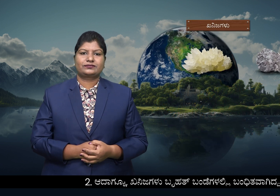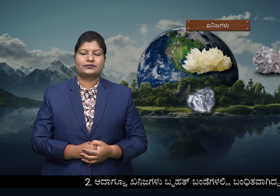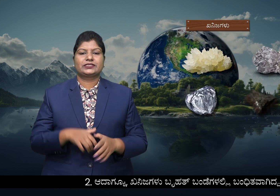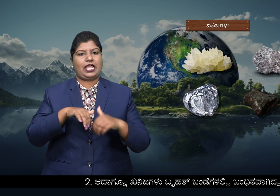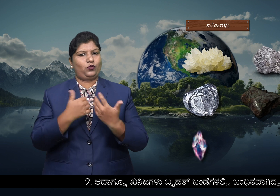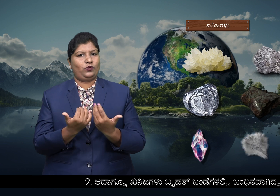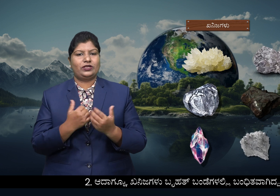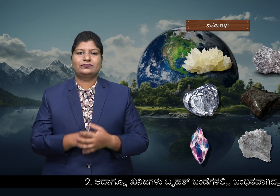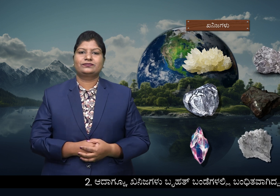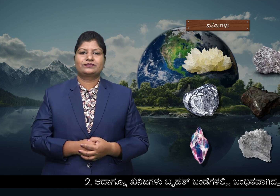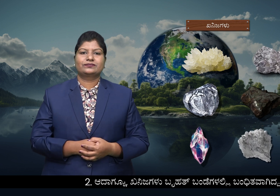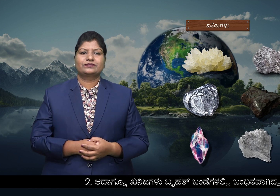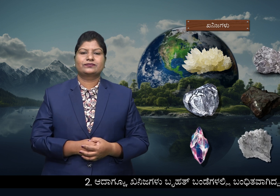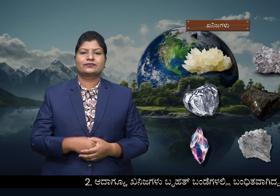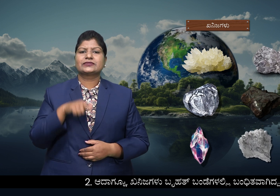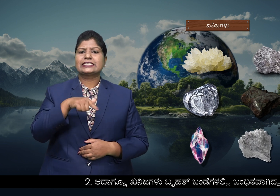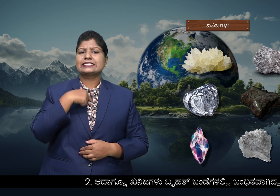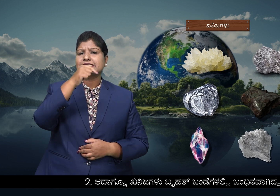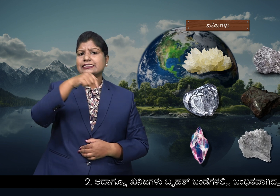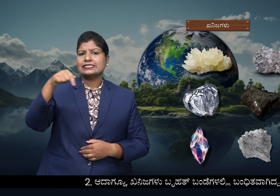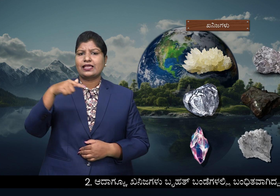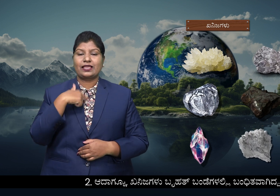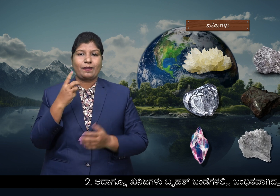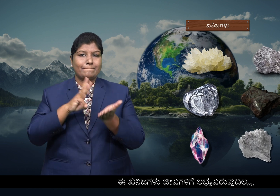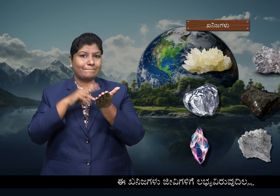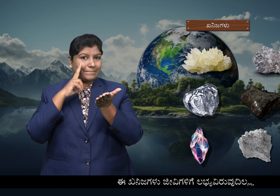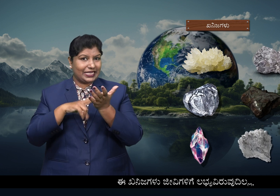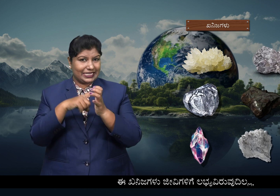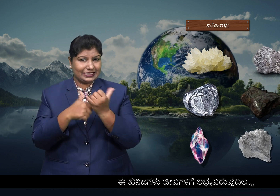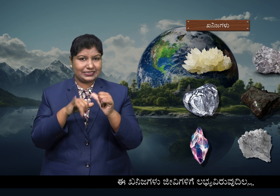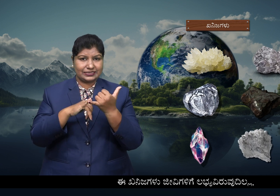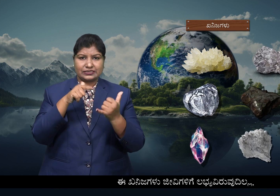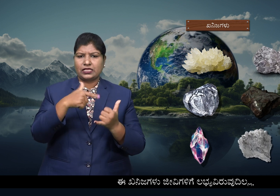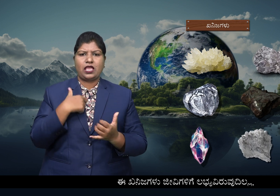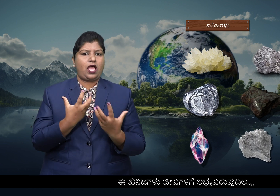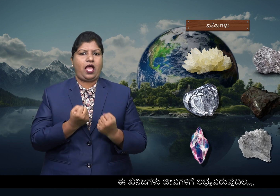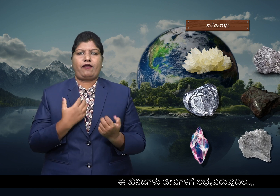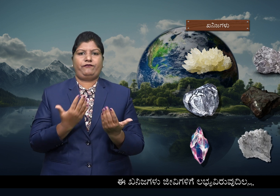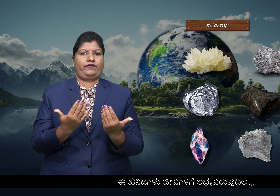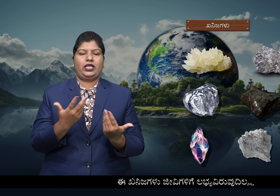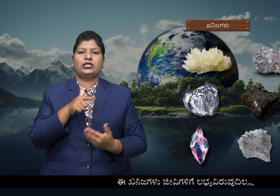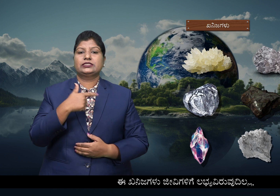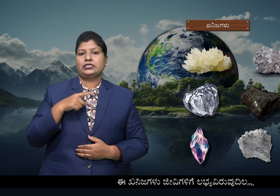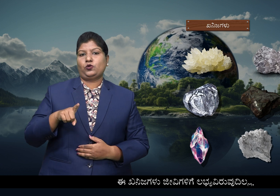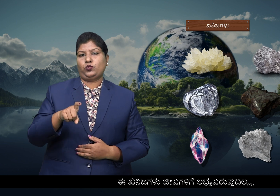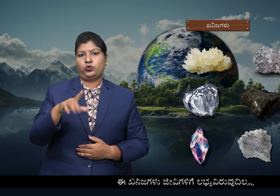2, ಆದಾಗ್ಯೂ ಖನಿಜಗಳು ಬೃಹತ್ ಬಂಡೆಗಳಲ್ಲಿ ಬಂಧಿತವಾಗಿದ್ದರೆ ಈ ಖನಿಜಗಳು ಜೀವಿಗಳಿಗೆ ಲಭ್ಯವಿರುವುದಿಲ್ಲ.